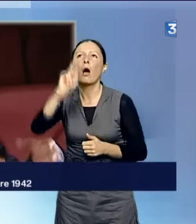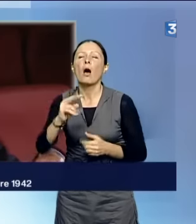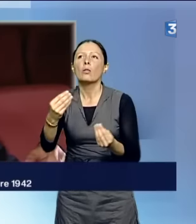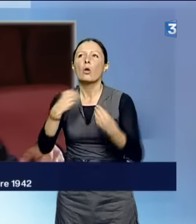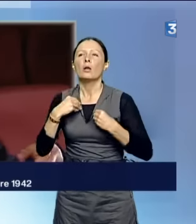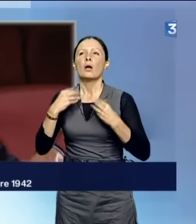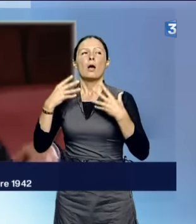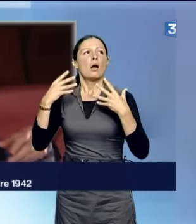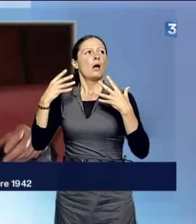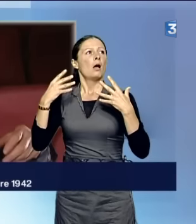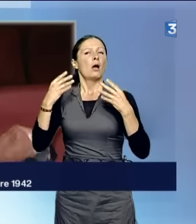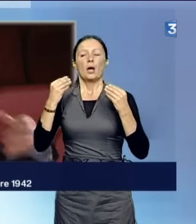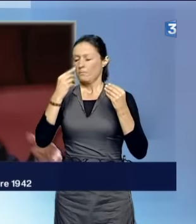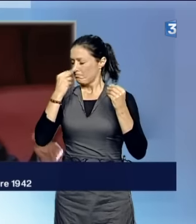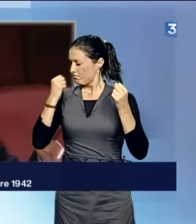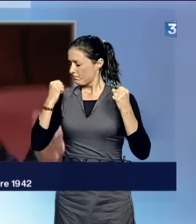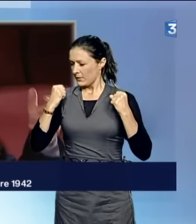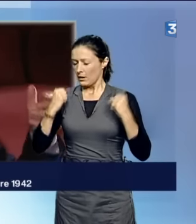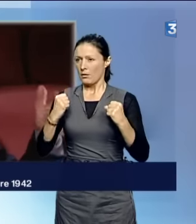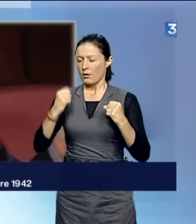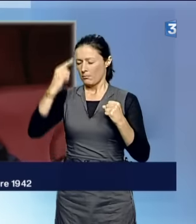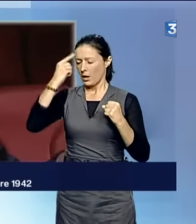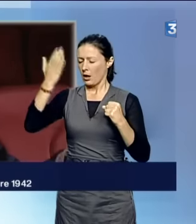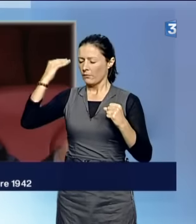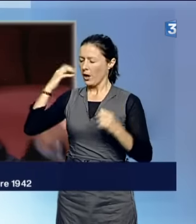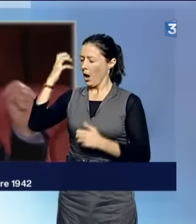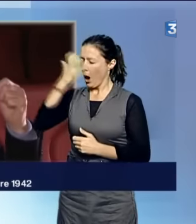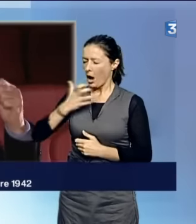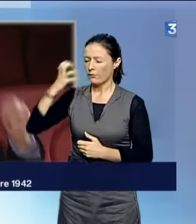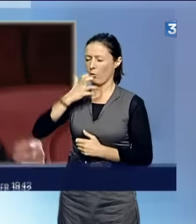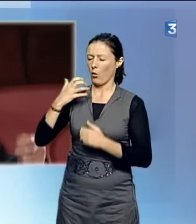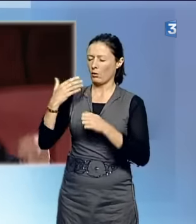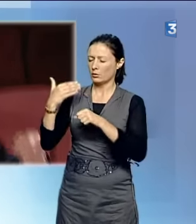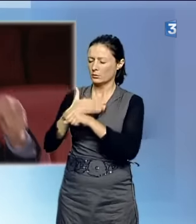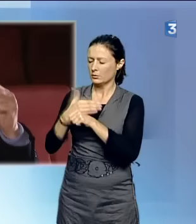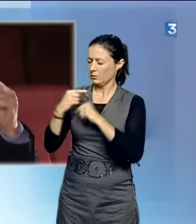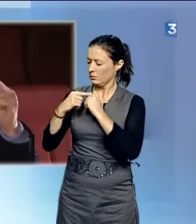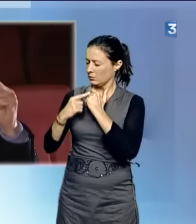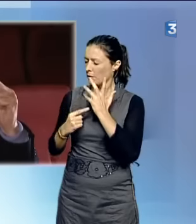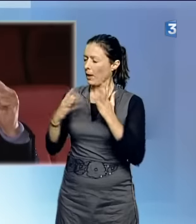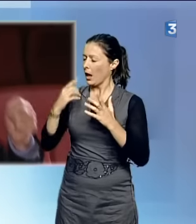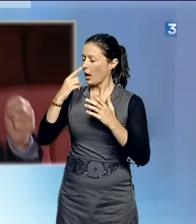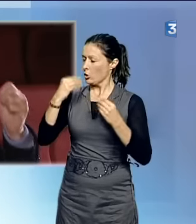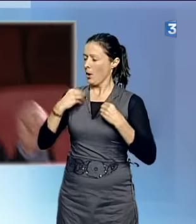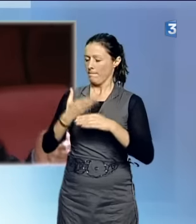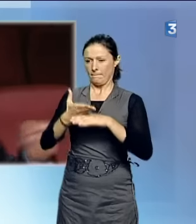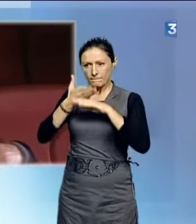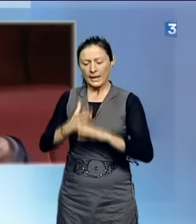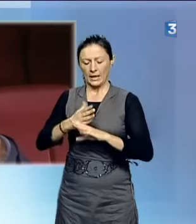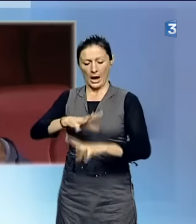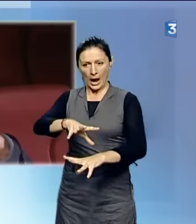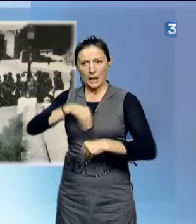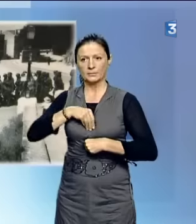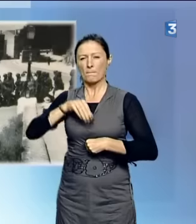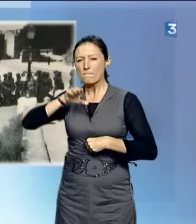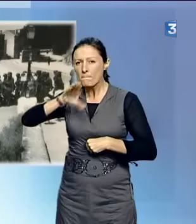à accepter ce qui s'est passé, mais de le faire connaître